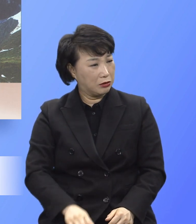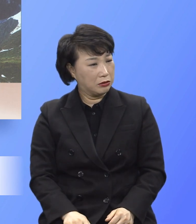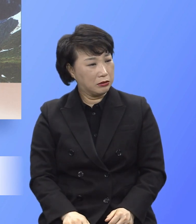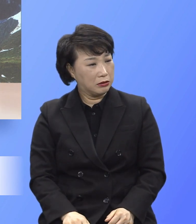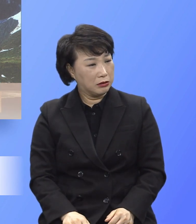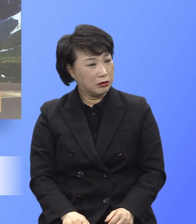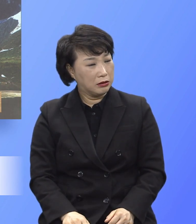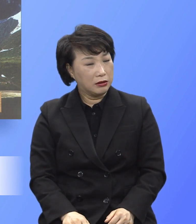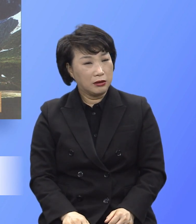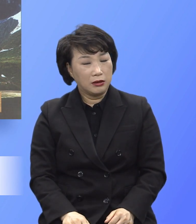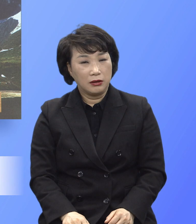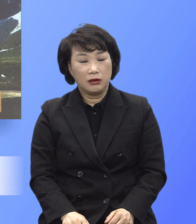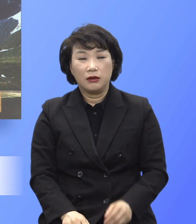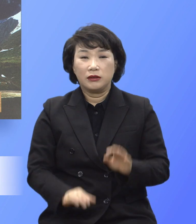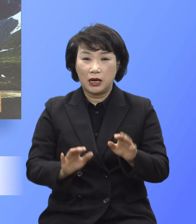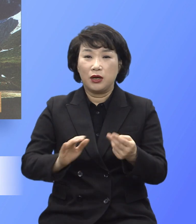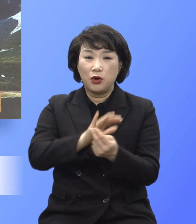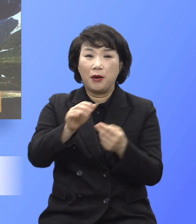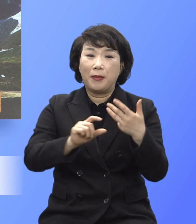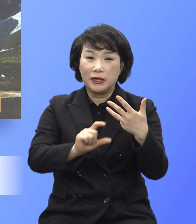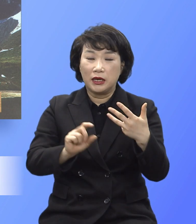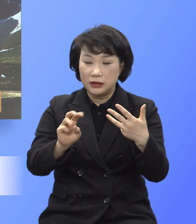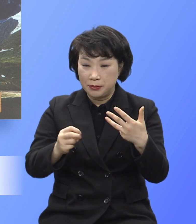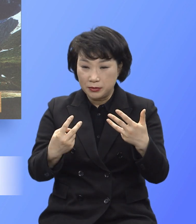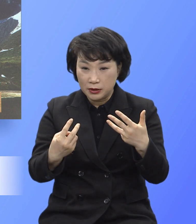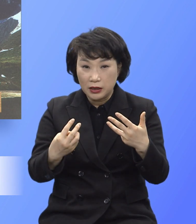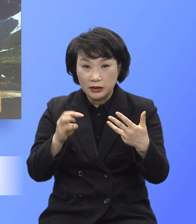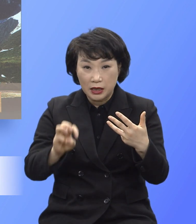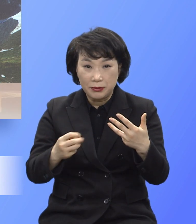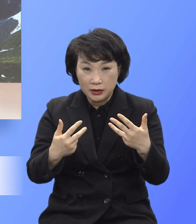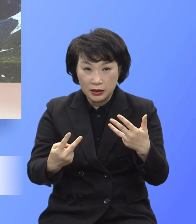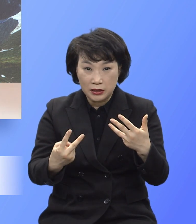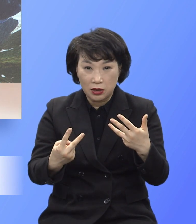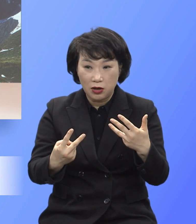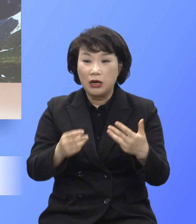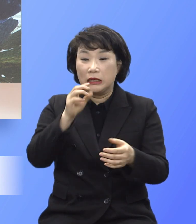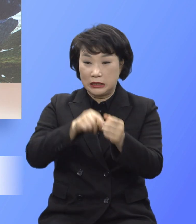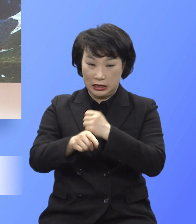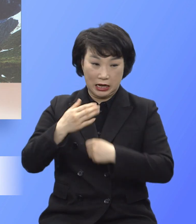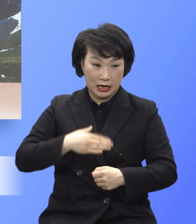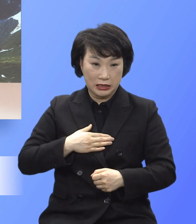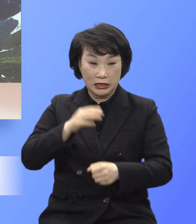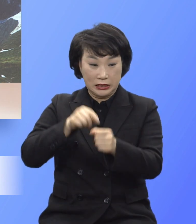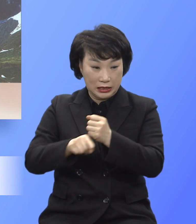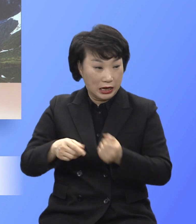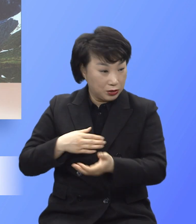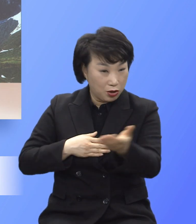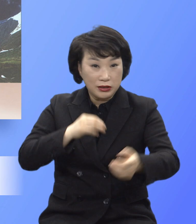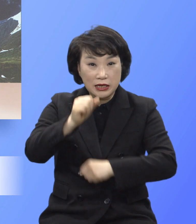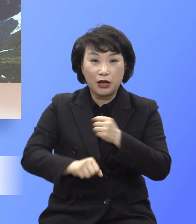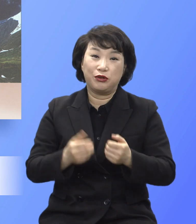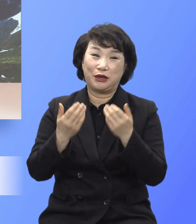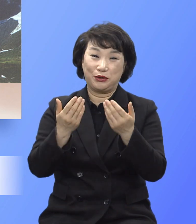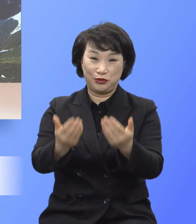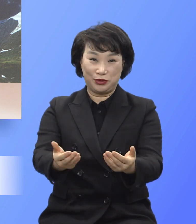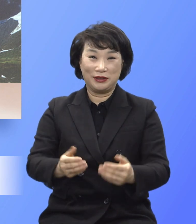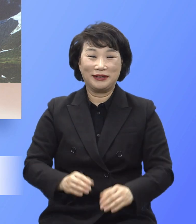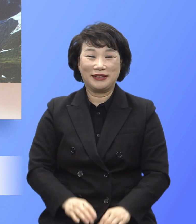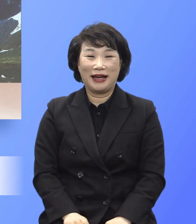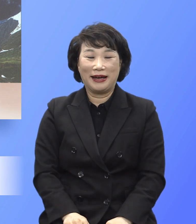아니하는도다. 8장 32절에 가서 진리를 할지니 진리가 너희를 자유케